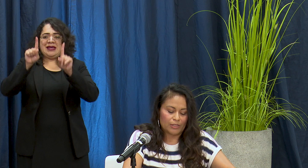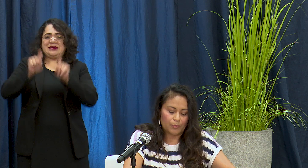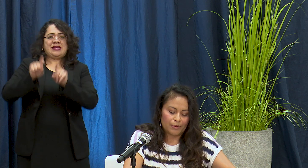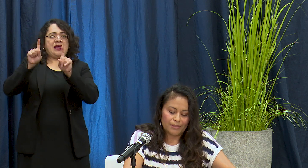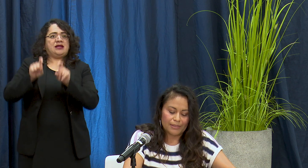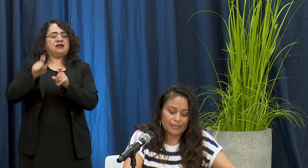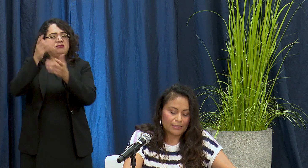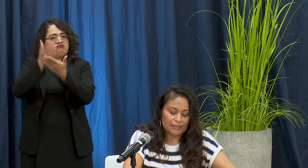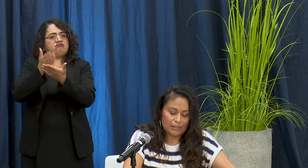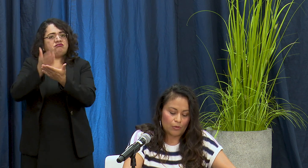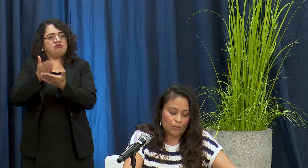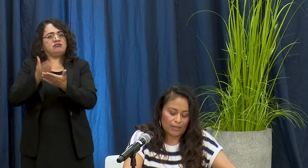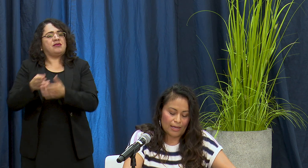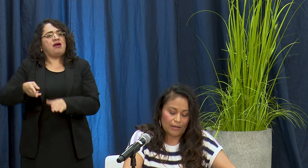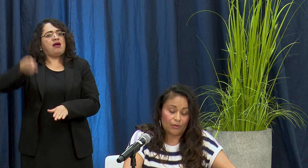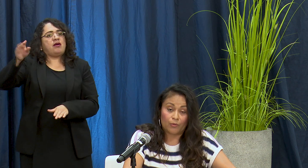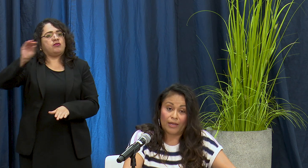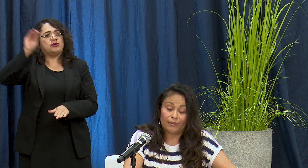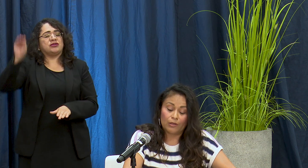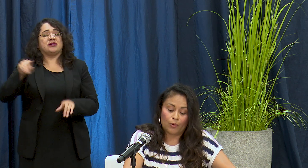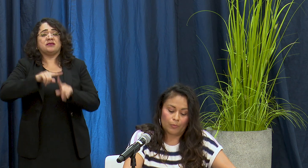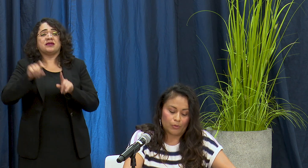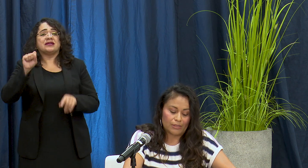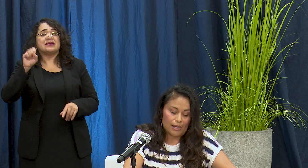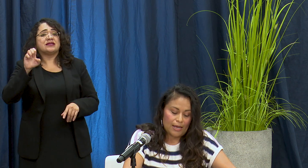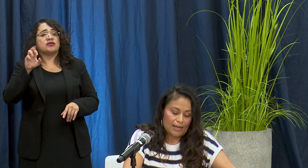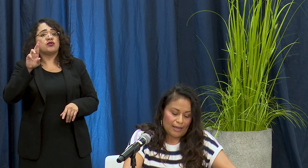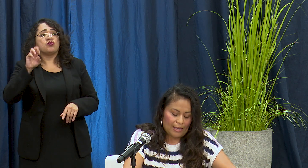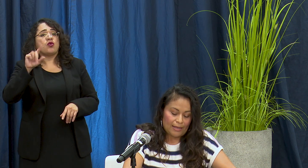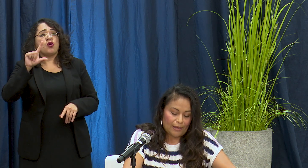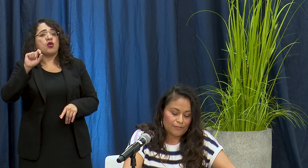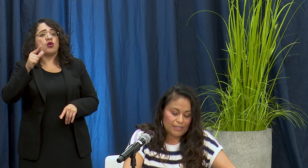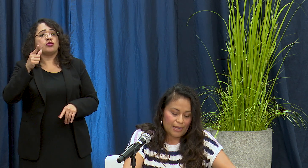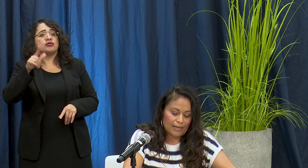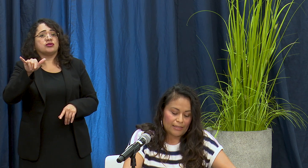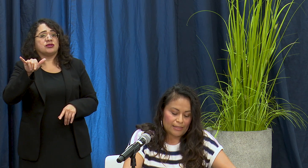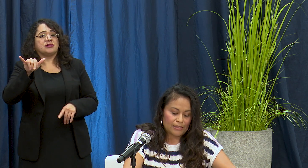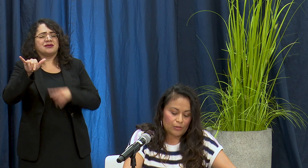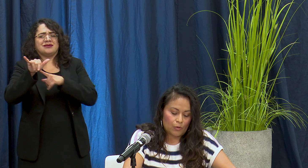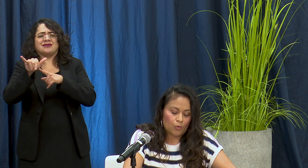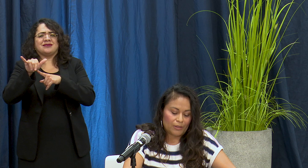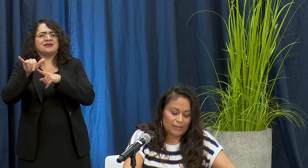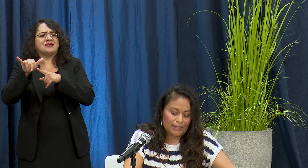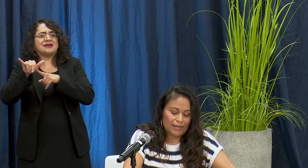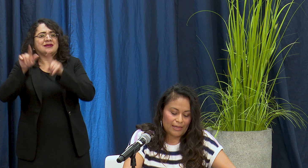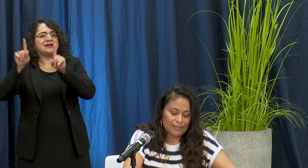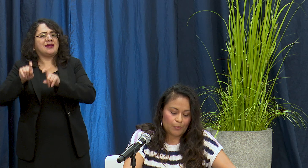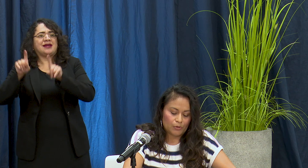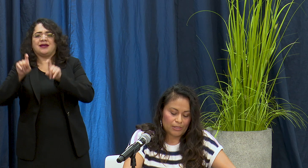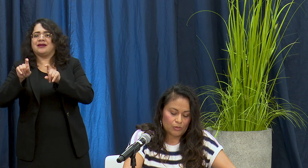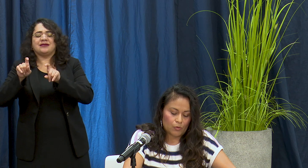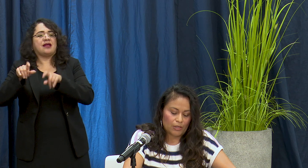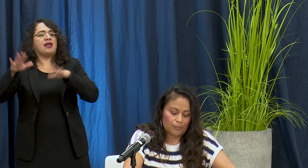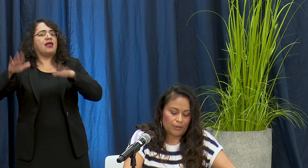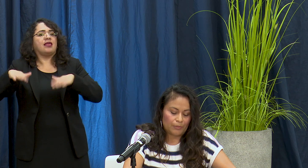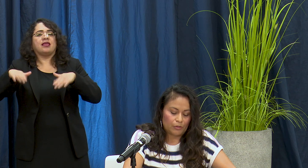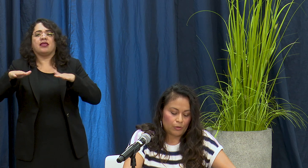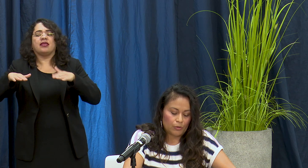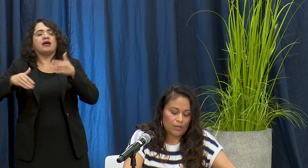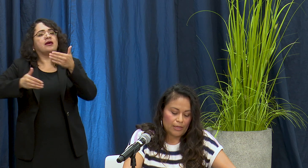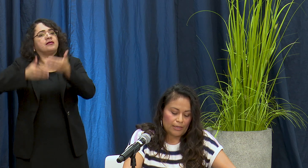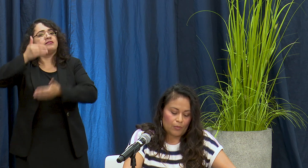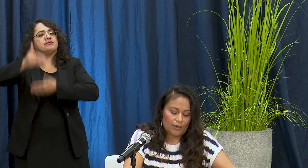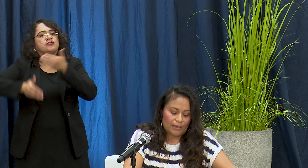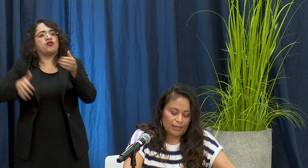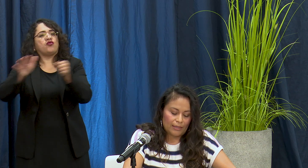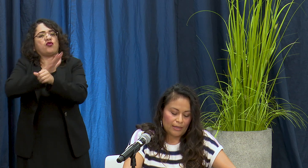pero con las pruebas de serología o de anticuerpos, el FDA decidió omitir este proceso y